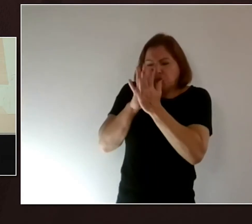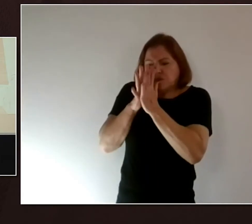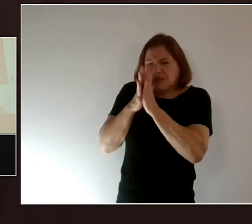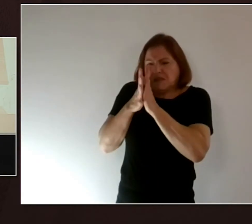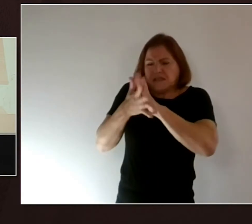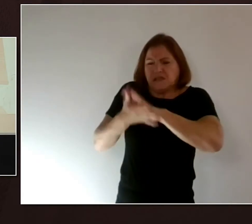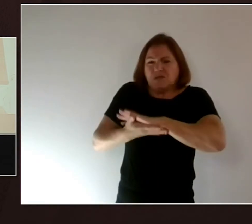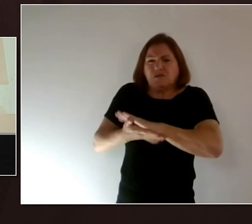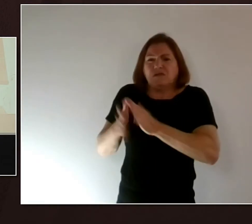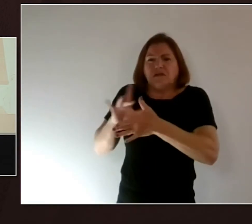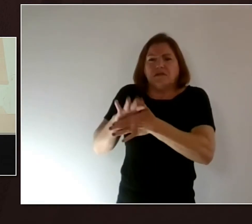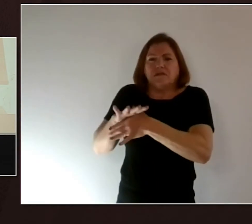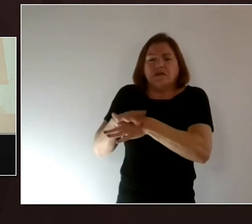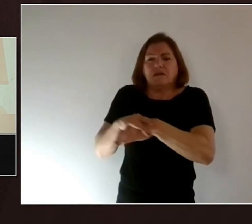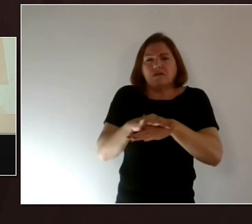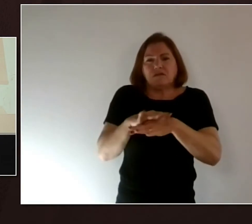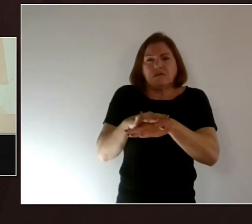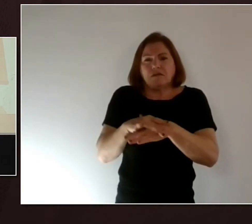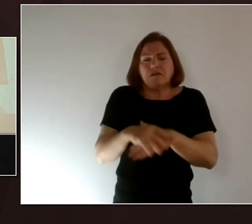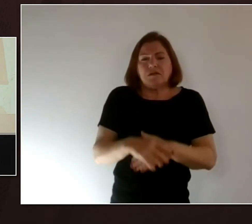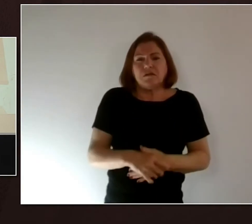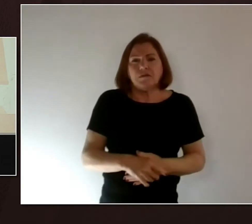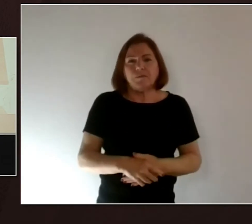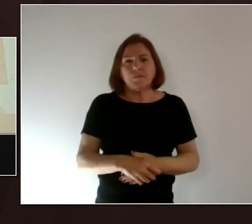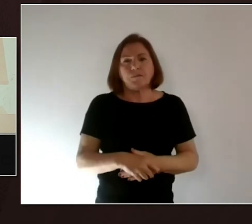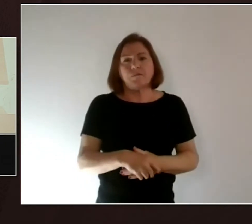severidades contra os cristãos e determinando o